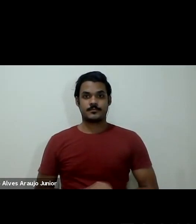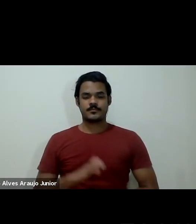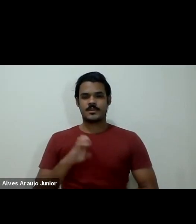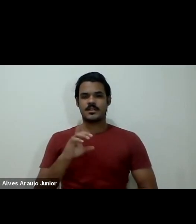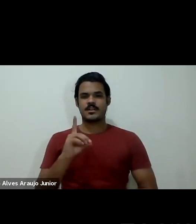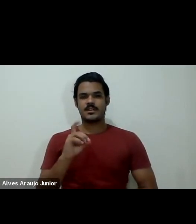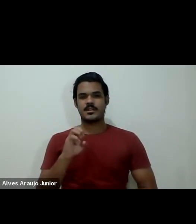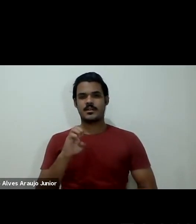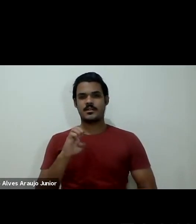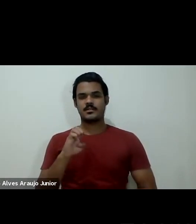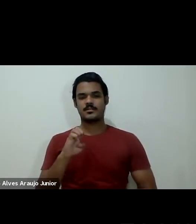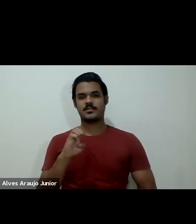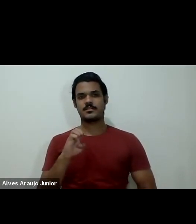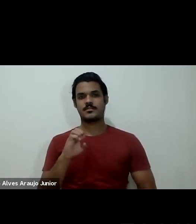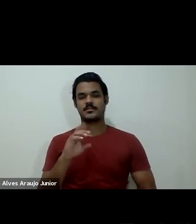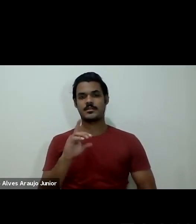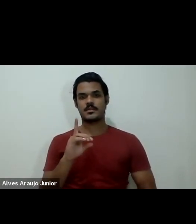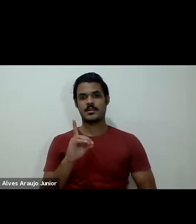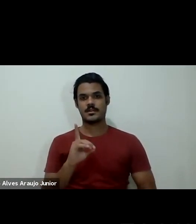Ednilson?